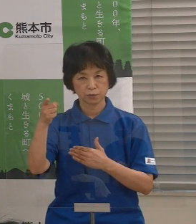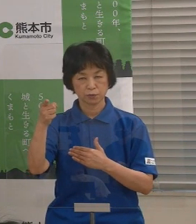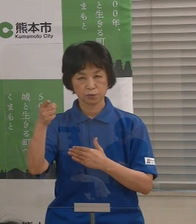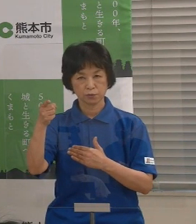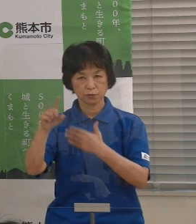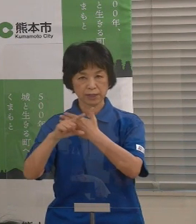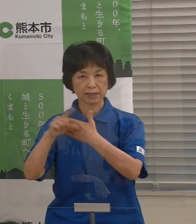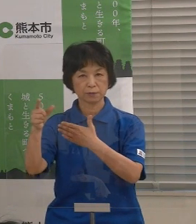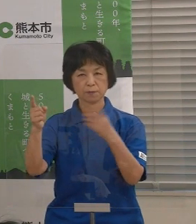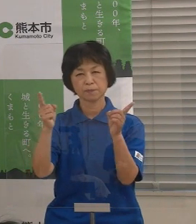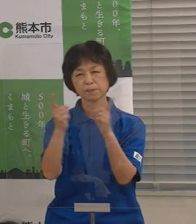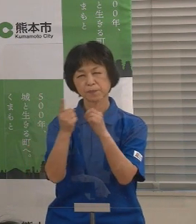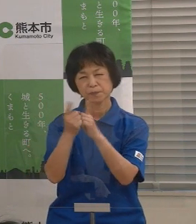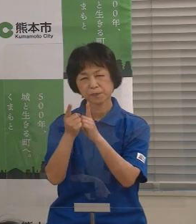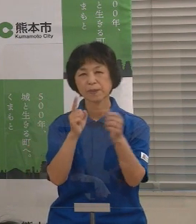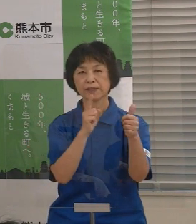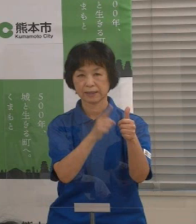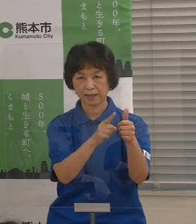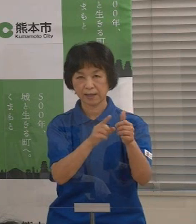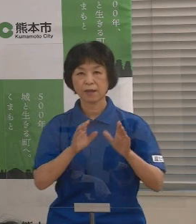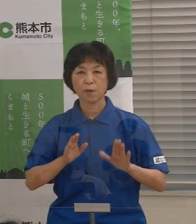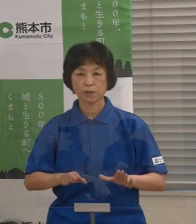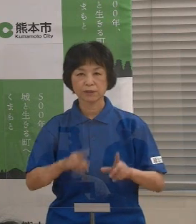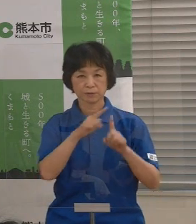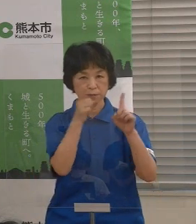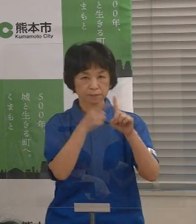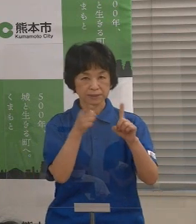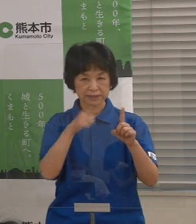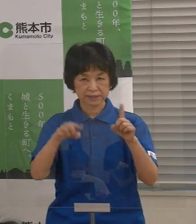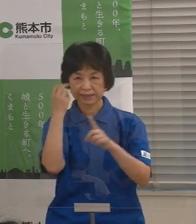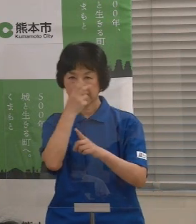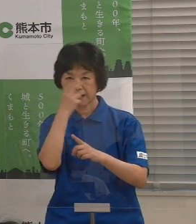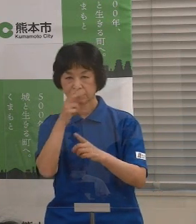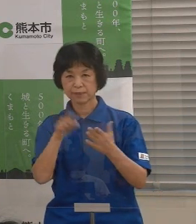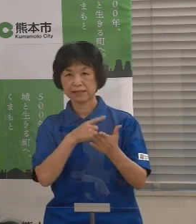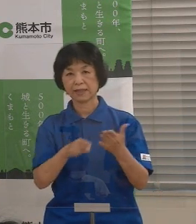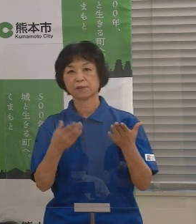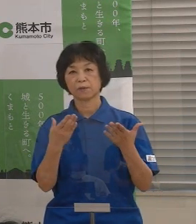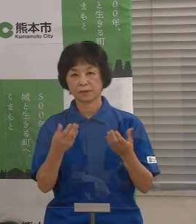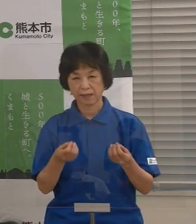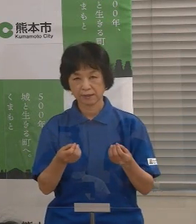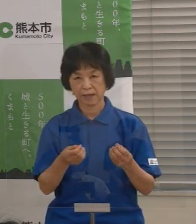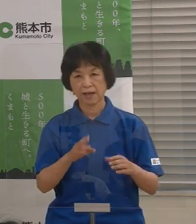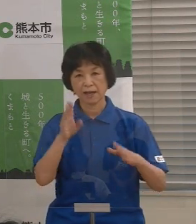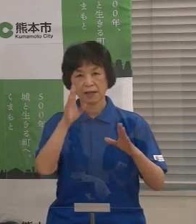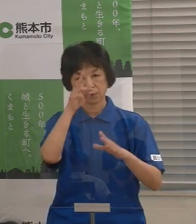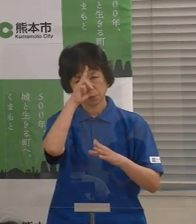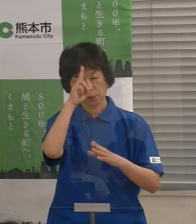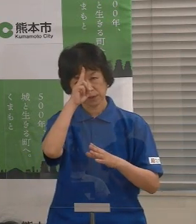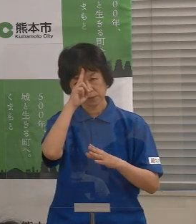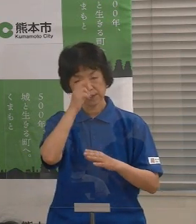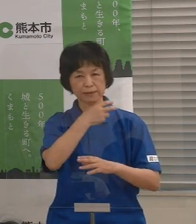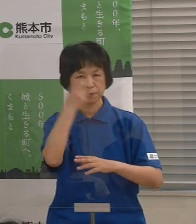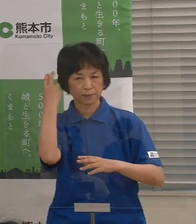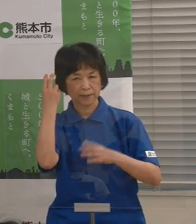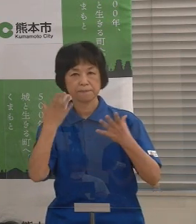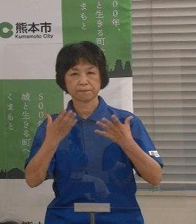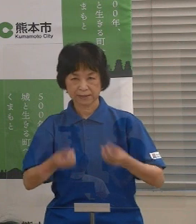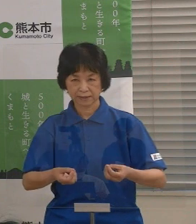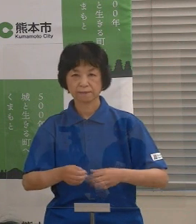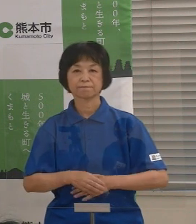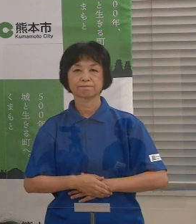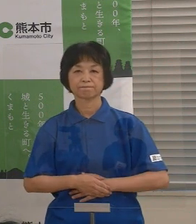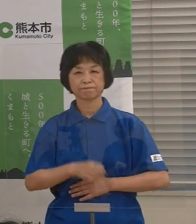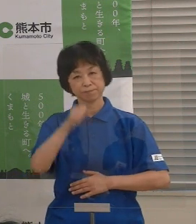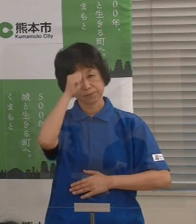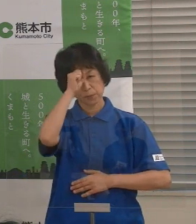触者として本日 PCR 検査を行いました結果、13時55分に陽性と確認をされたものです。発